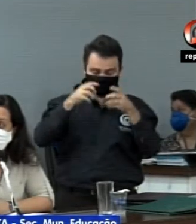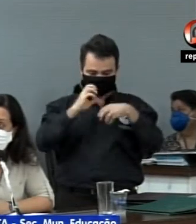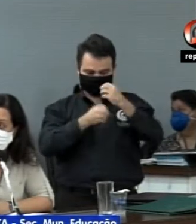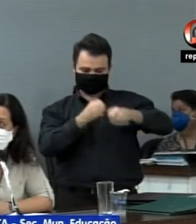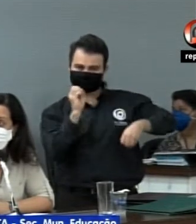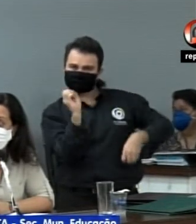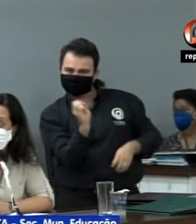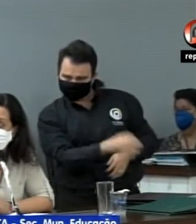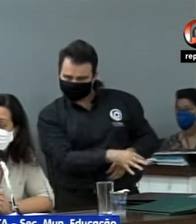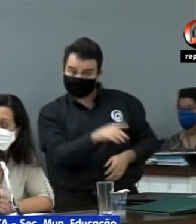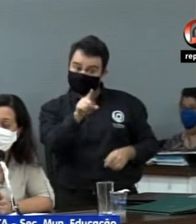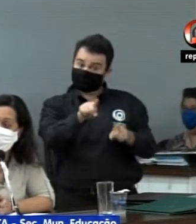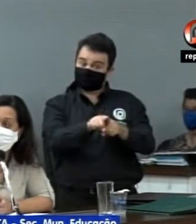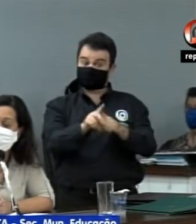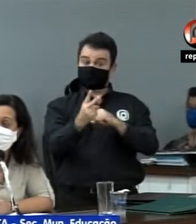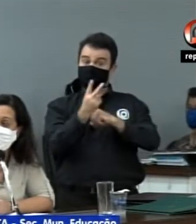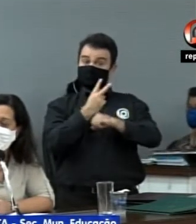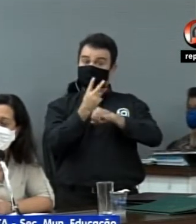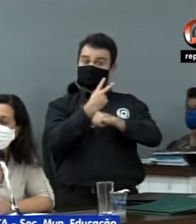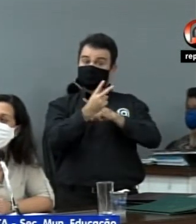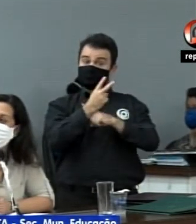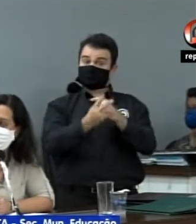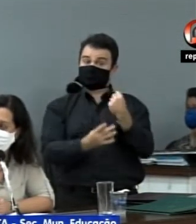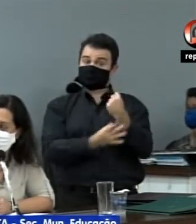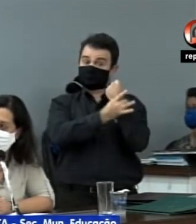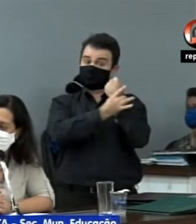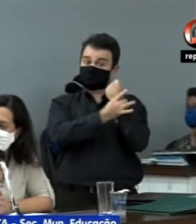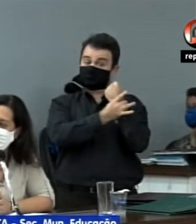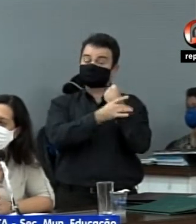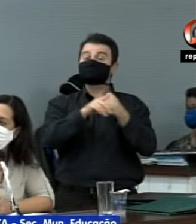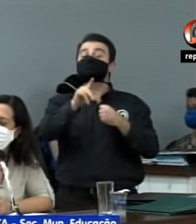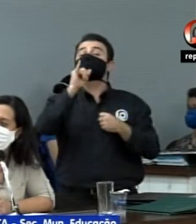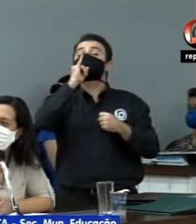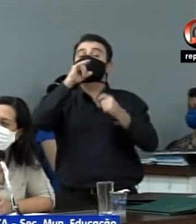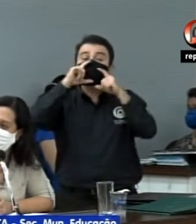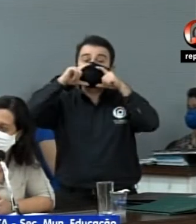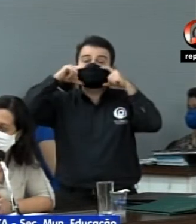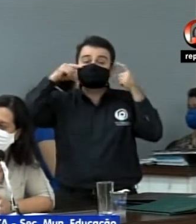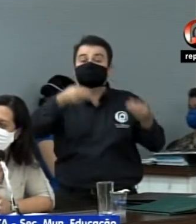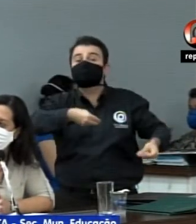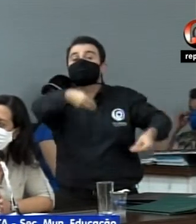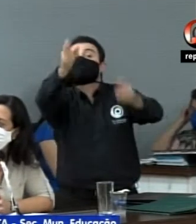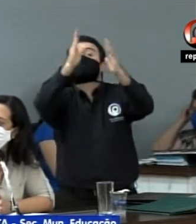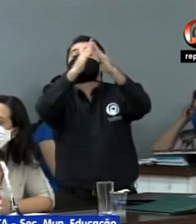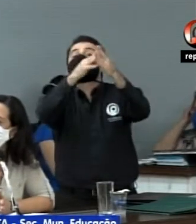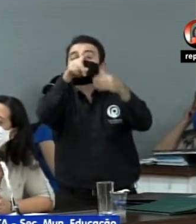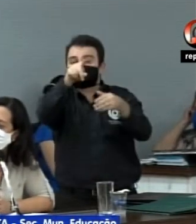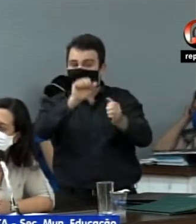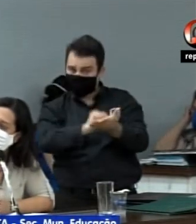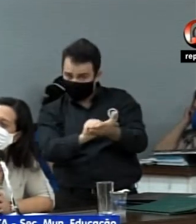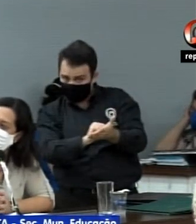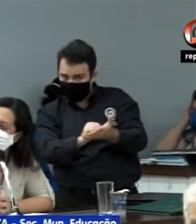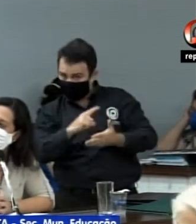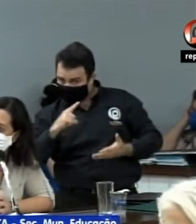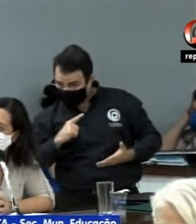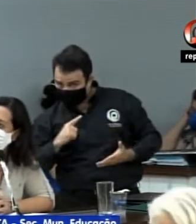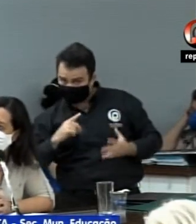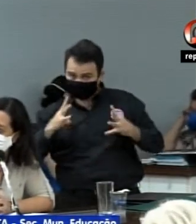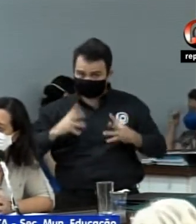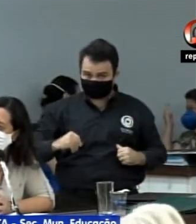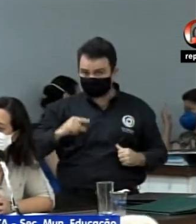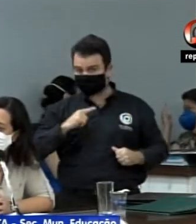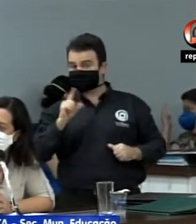questão de segurança, porque nós não teríamos a certeza da higienização dessas máscaras de um dia para o outro pelos